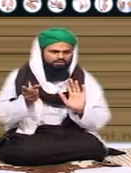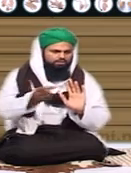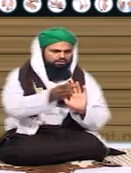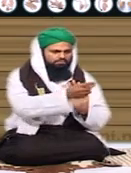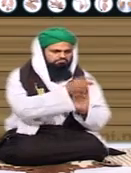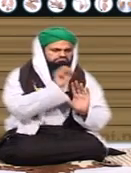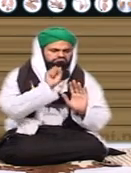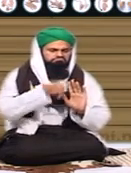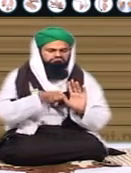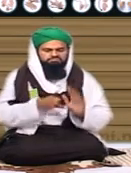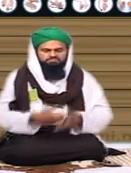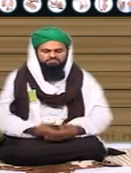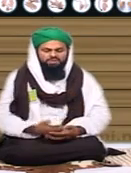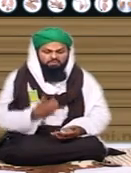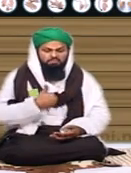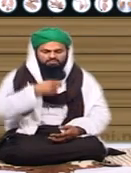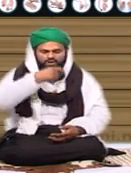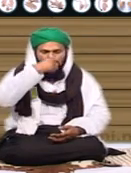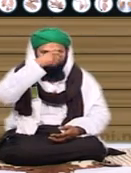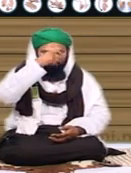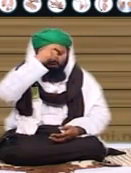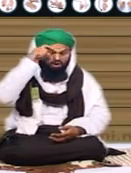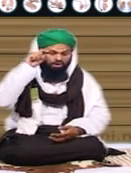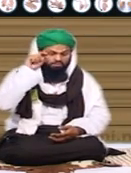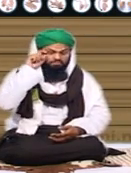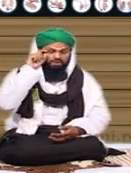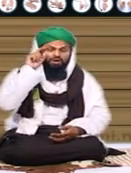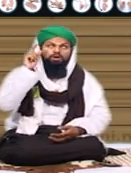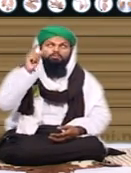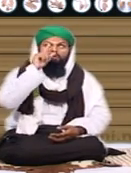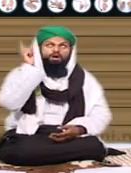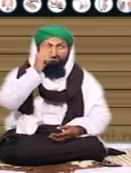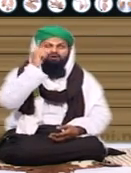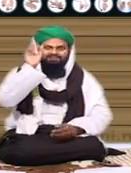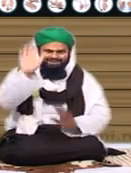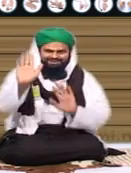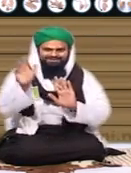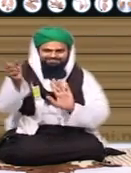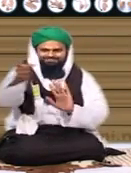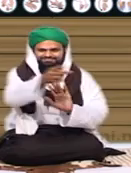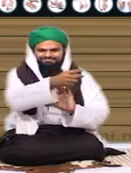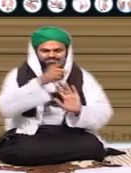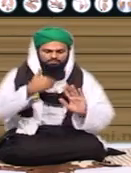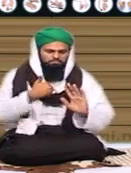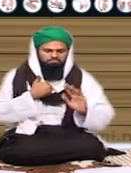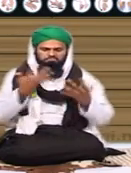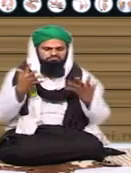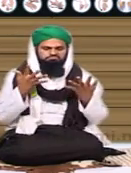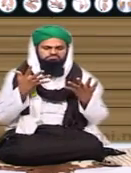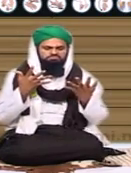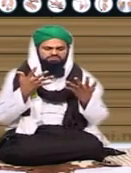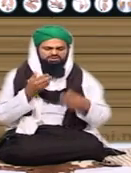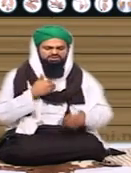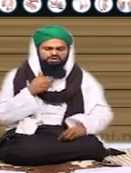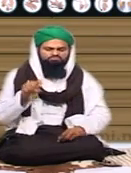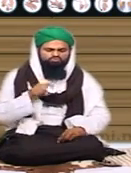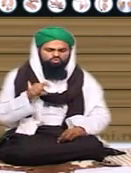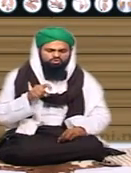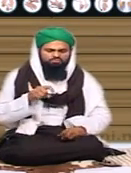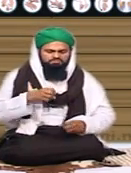آپ کو تکلیف ہوتی نہیں ہوتی. اس وقت گرمی کا موسم, آپ کو ہوا صحیح آ رہی ہوگی, مجھے ہوا صحیح نہیں آ رہی, یہ میری کمزوری ہے,